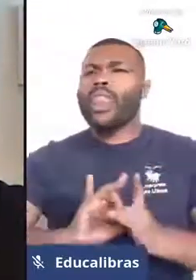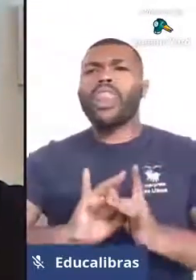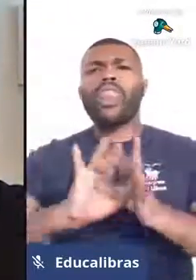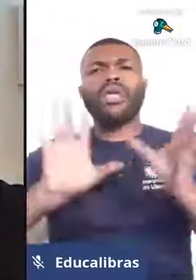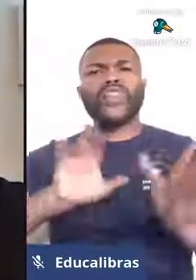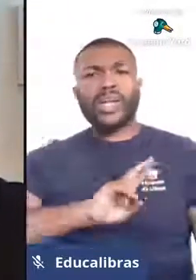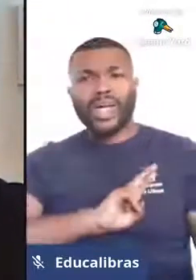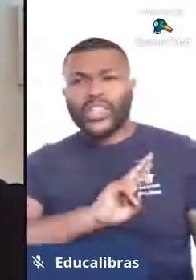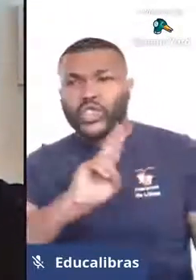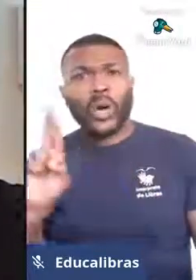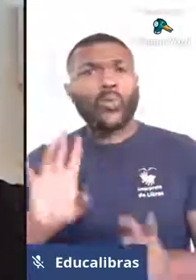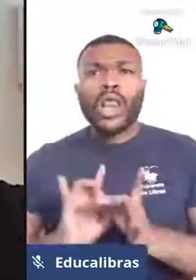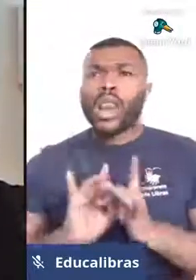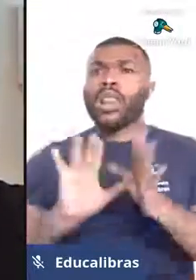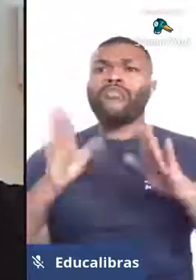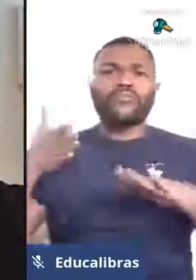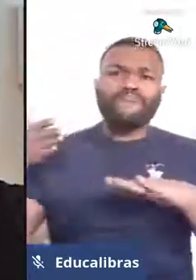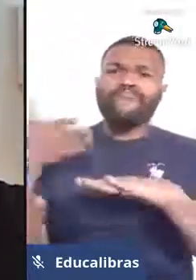for. Então,